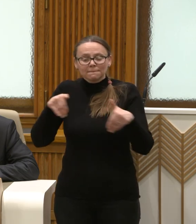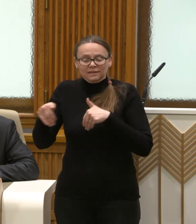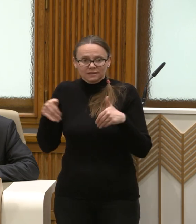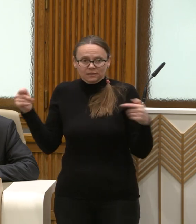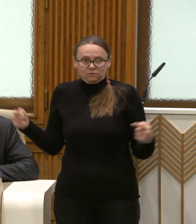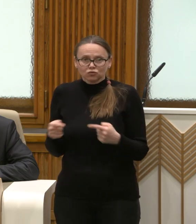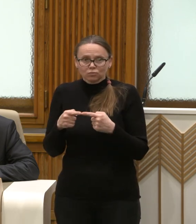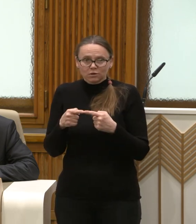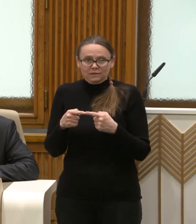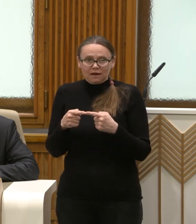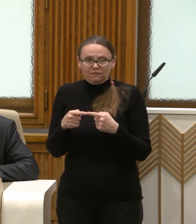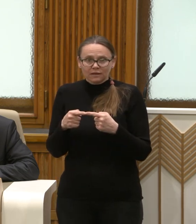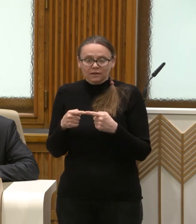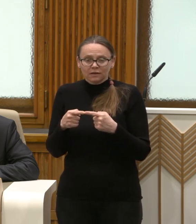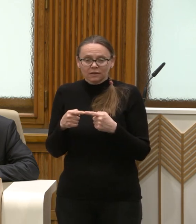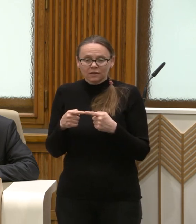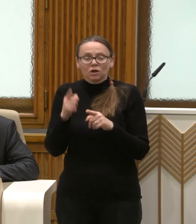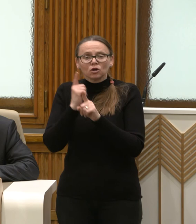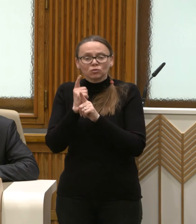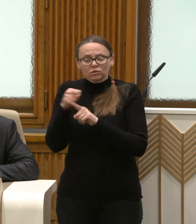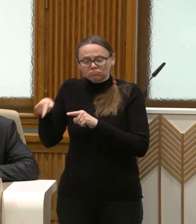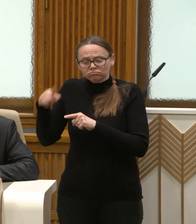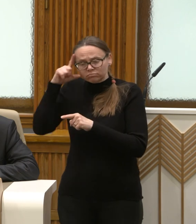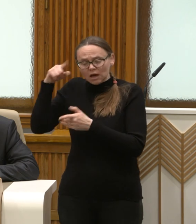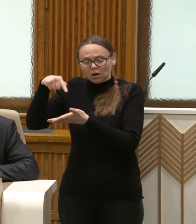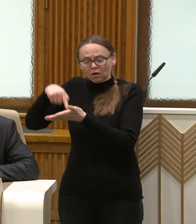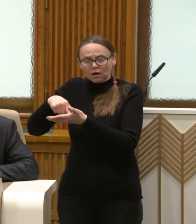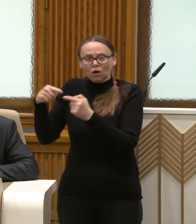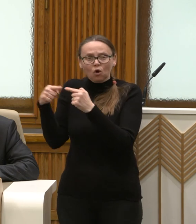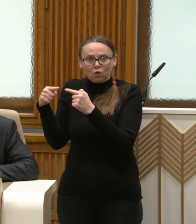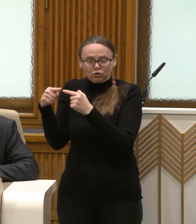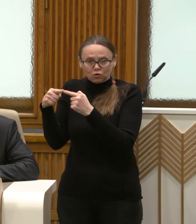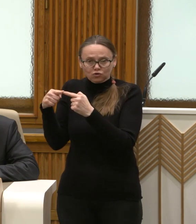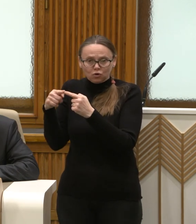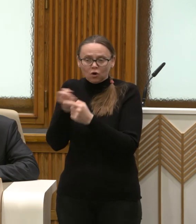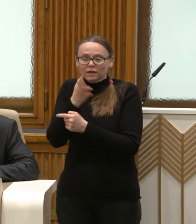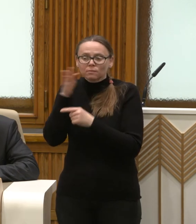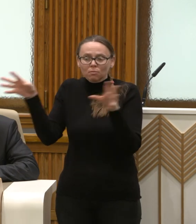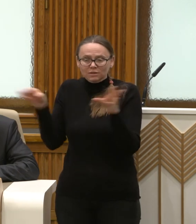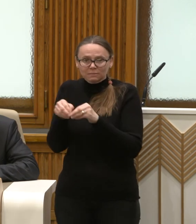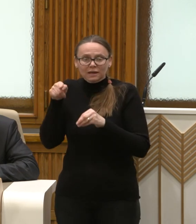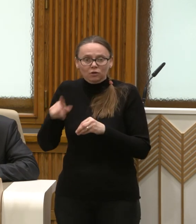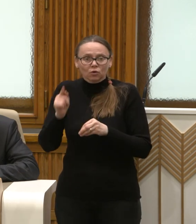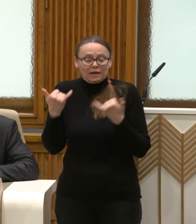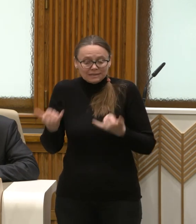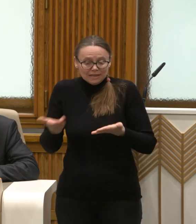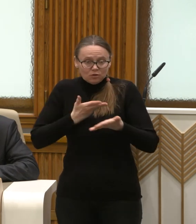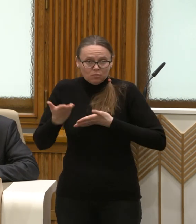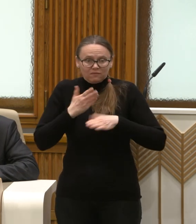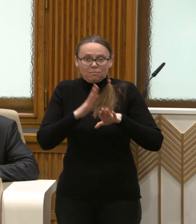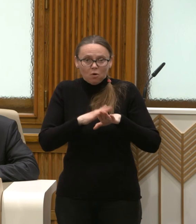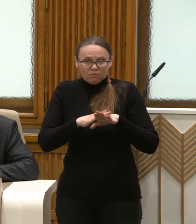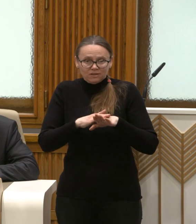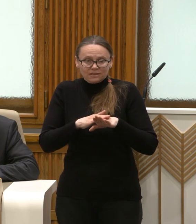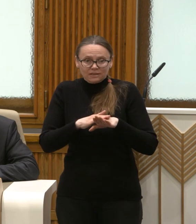vzpostavili kontaktno točko, kjer bomo zbirali seveda to, kar jaz dobivam zdaj obvestil, verjetno